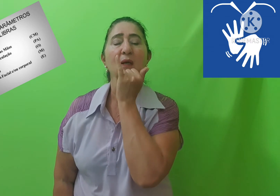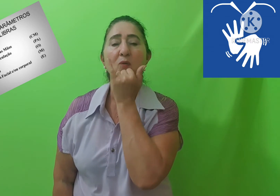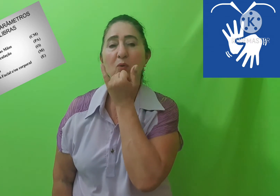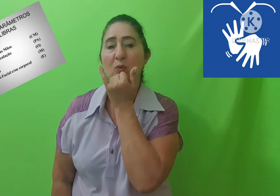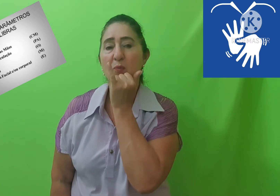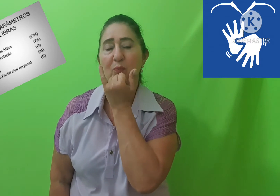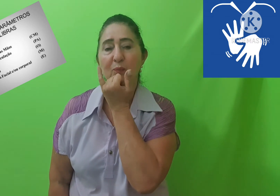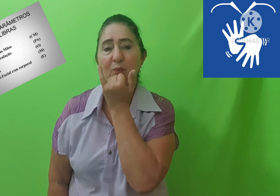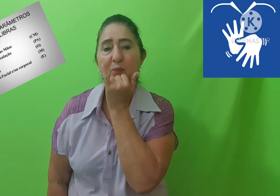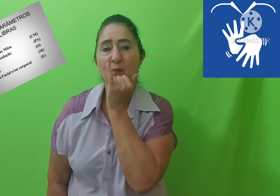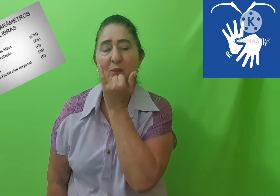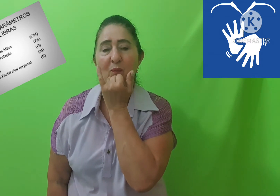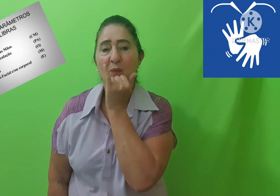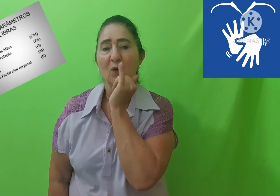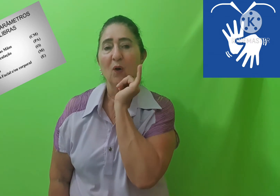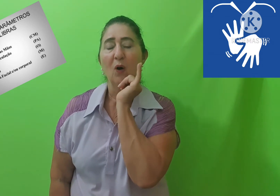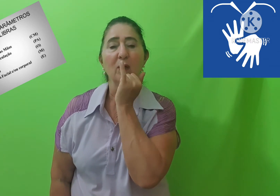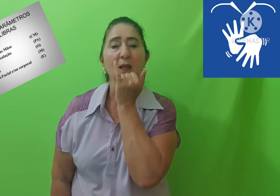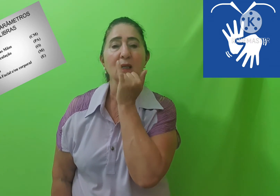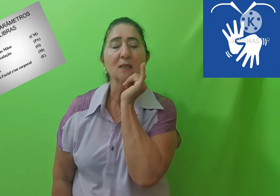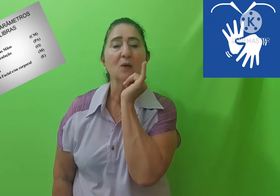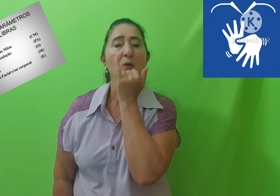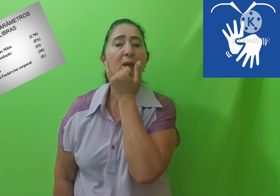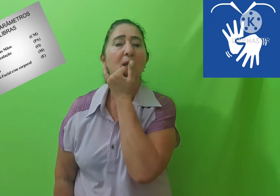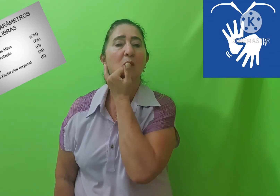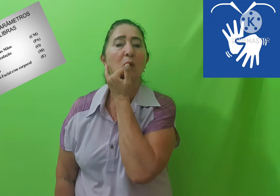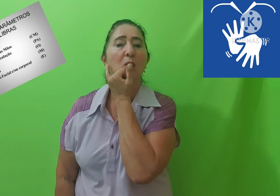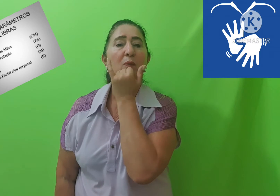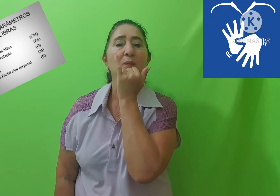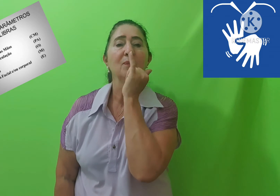movimento, ó, a orientação, ó, meia lua, ó.